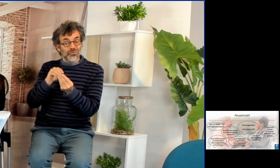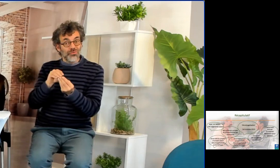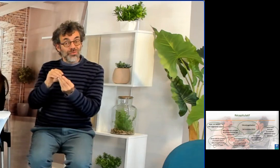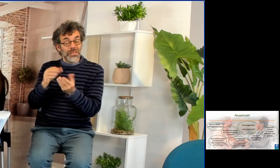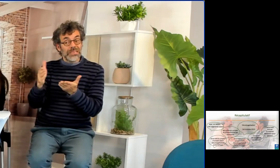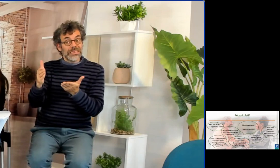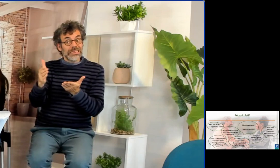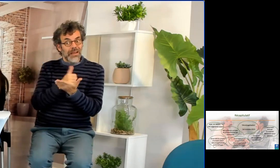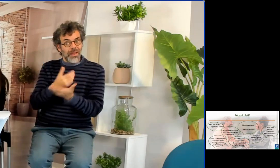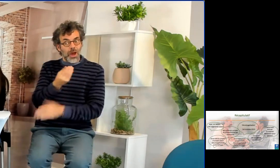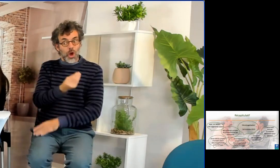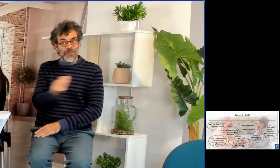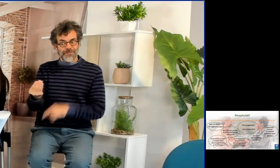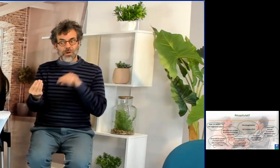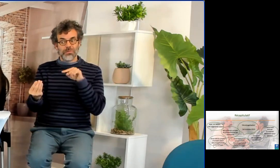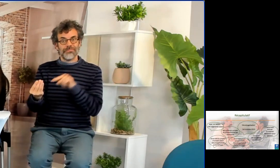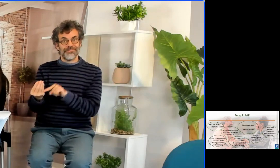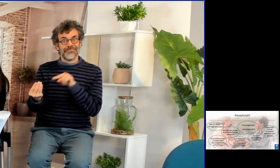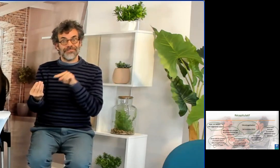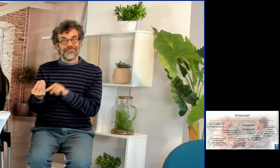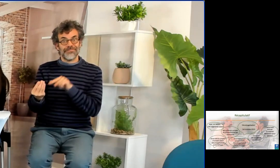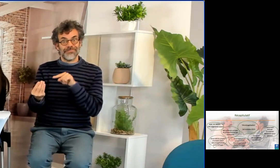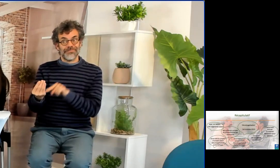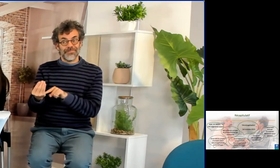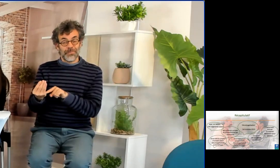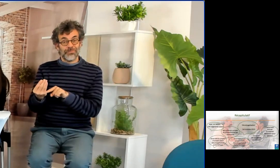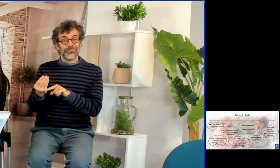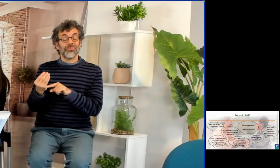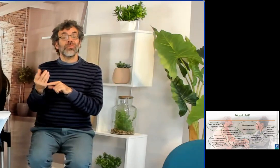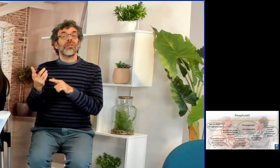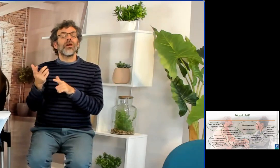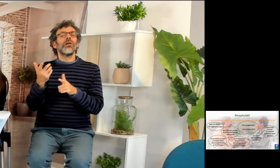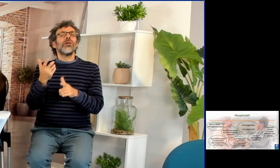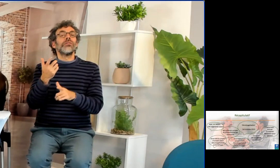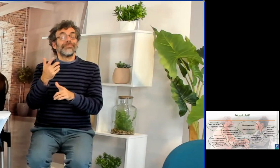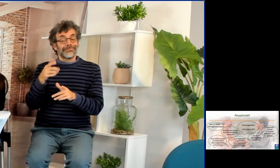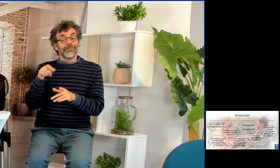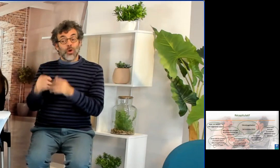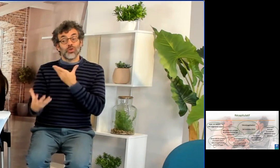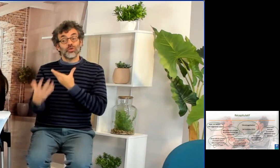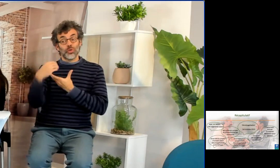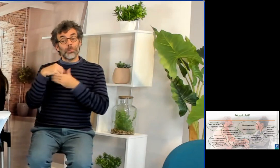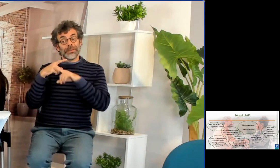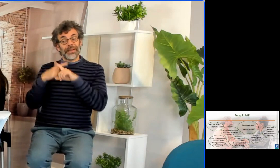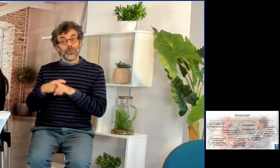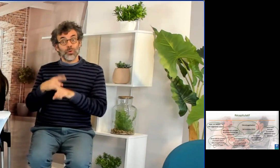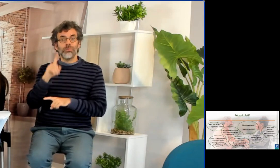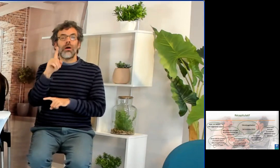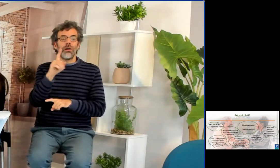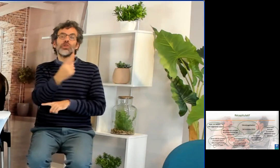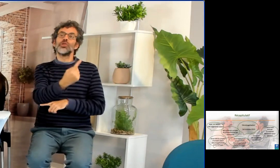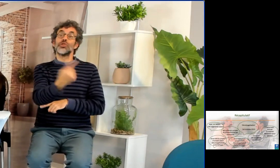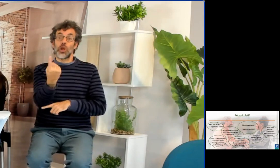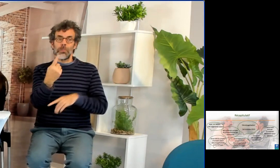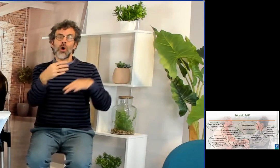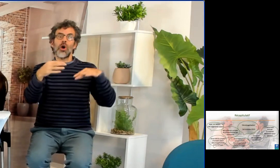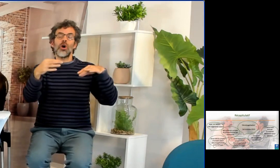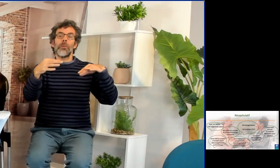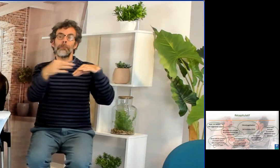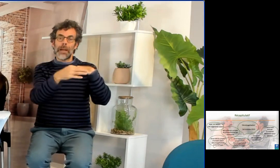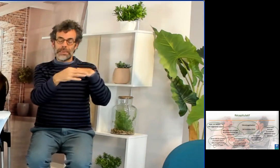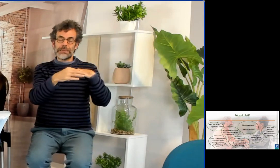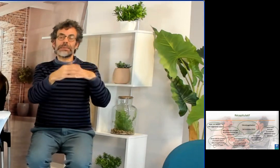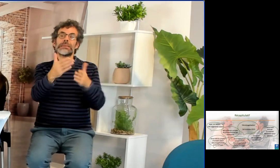concerne exclusivement les ressources et la prise en compte de votre conjoint. Comme indiqué sur le barème, votre AAH, elle peut